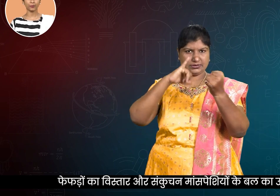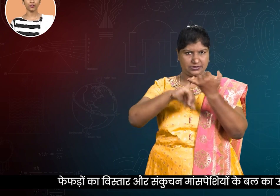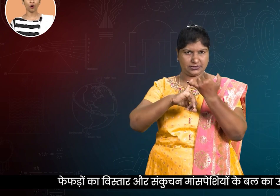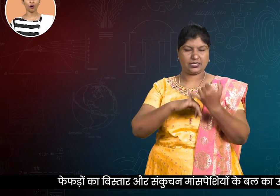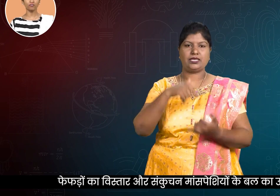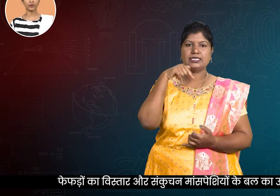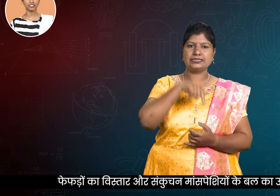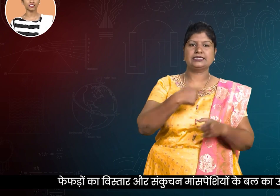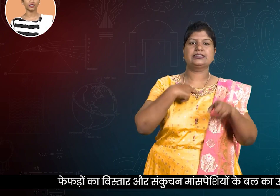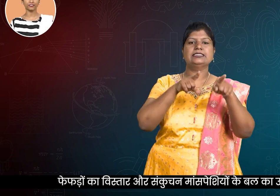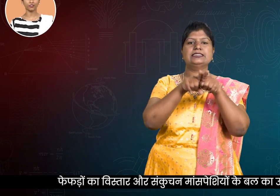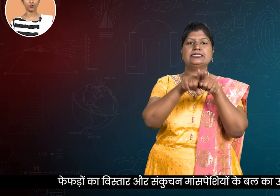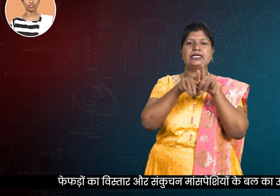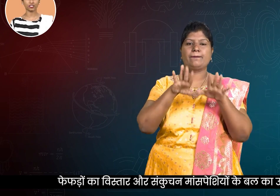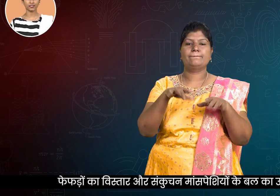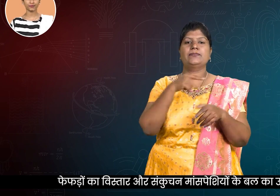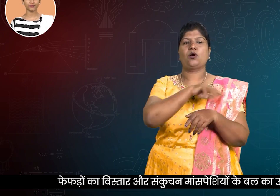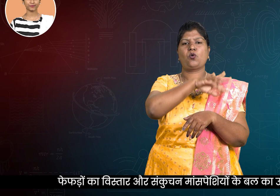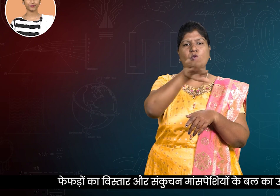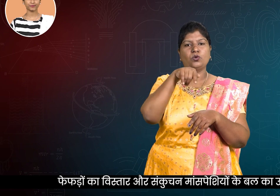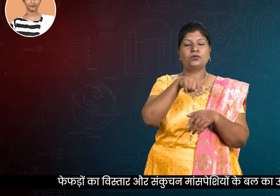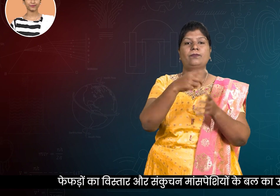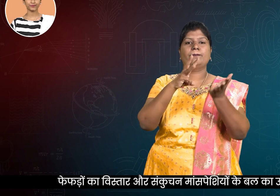मांसपेशियों के बल का उदाहरण है।